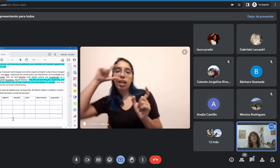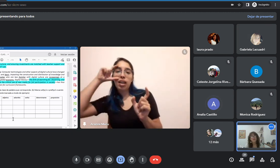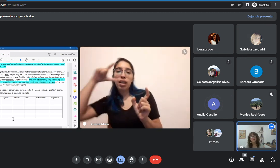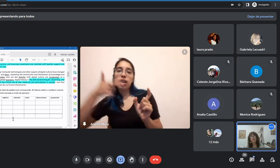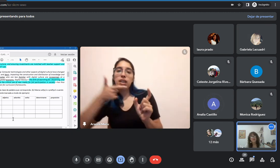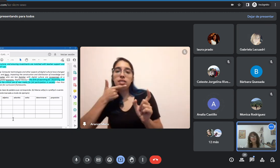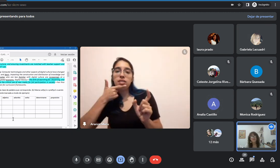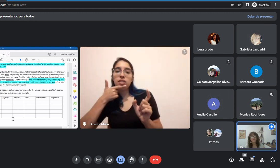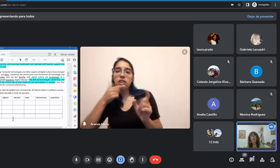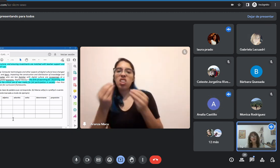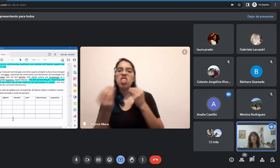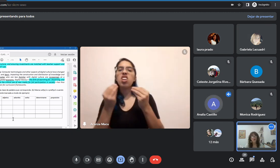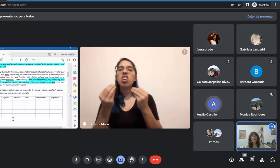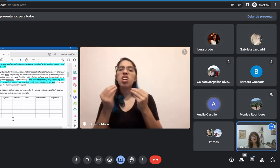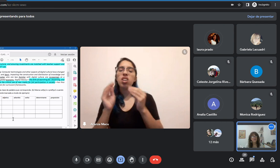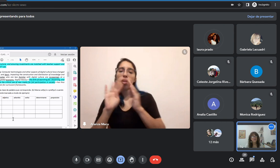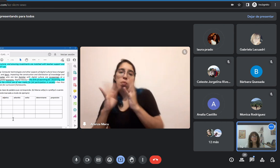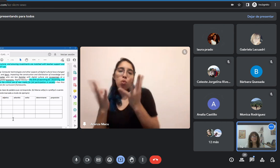sería